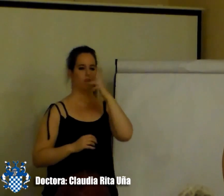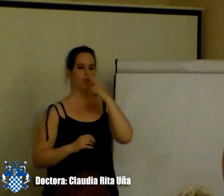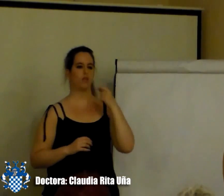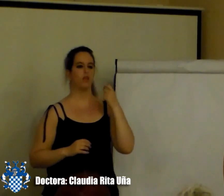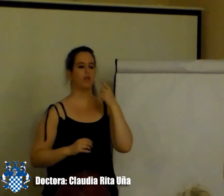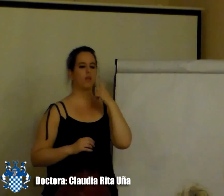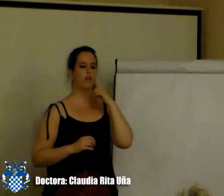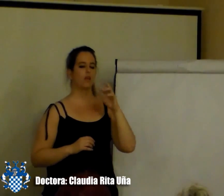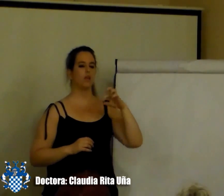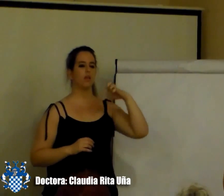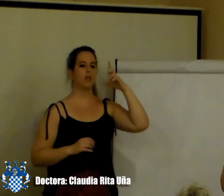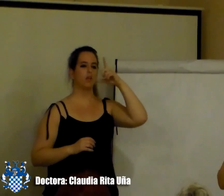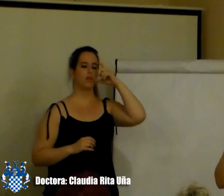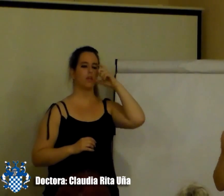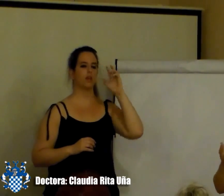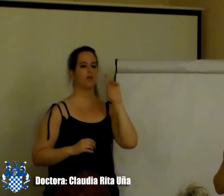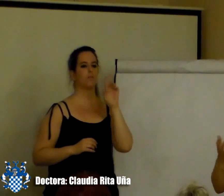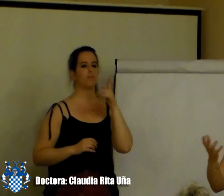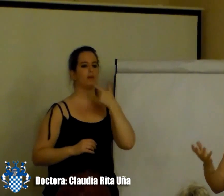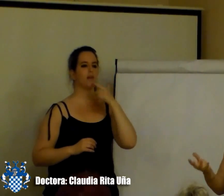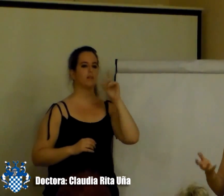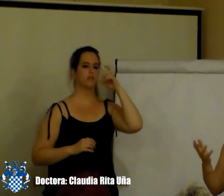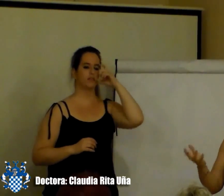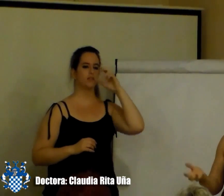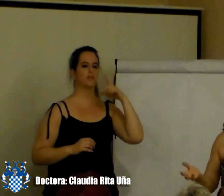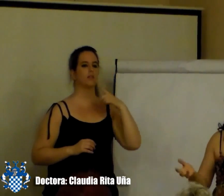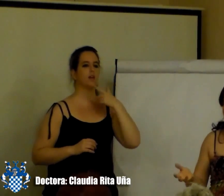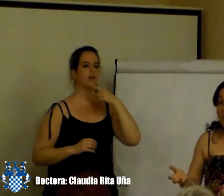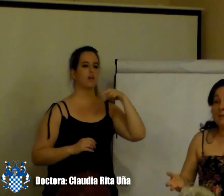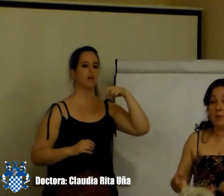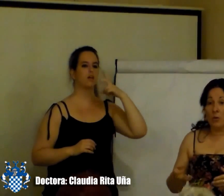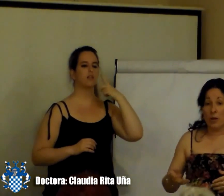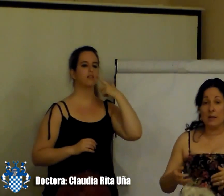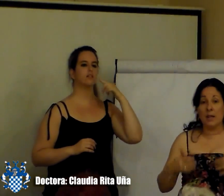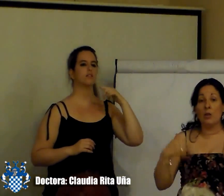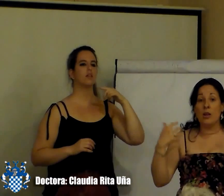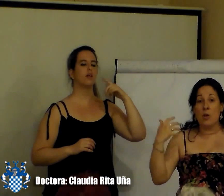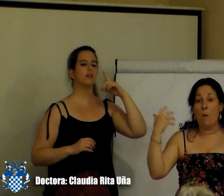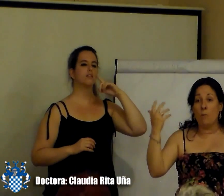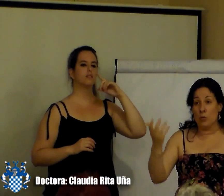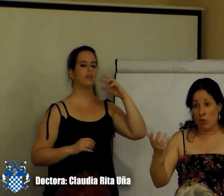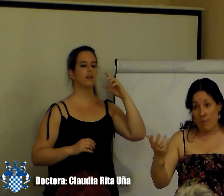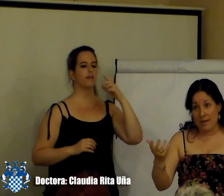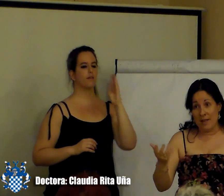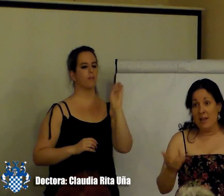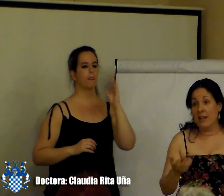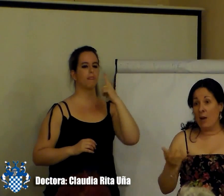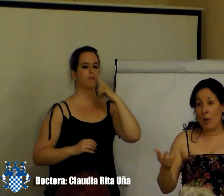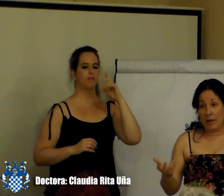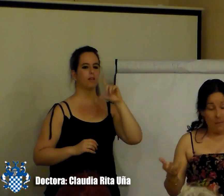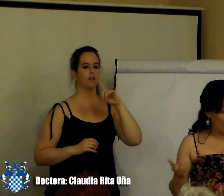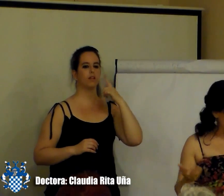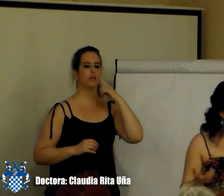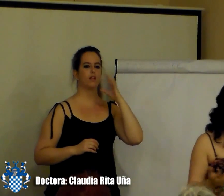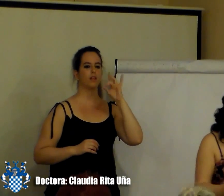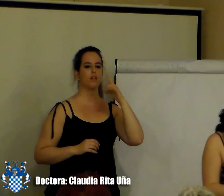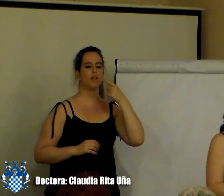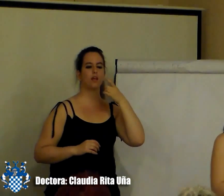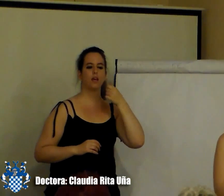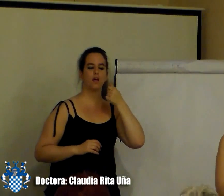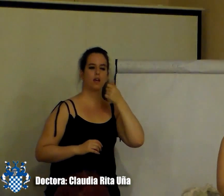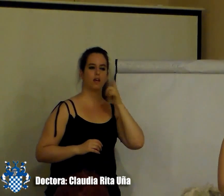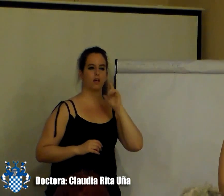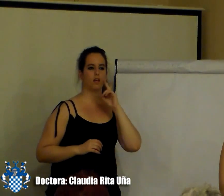Hipersensibilidad de estímulos eléctricos, por ejemplo, aquellos que se han tenido que hacer un electromiograma, seguro que les ha dolido mucho más que a cualquier